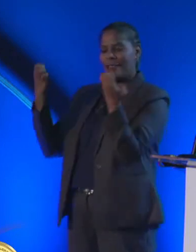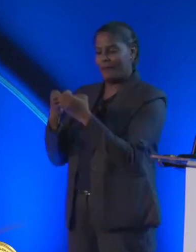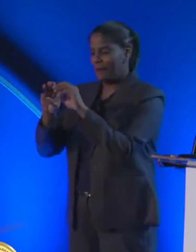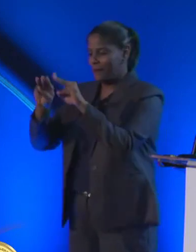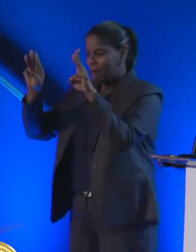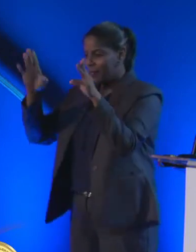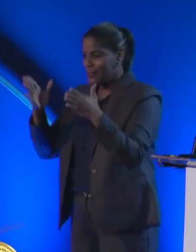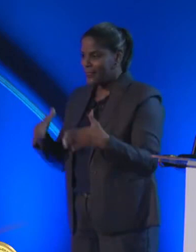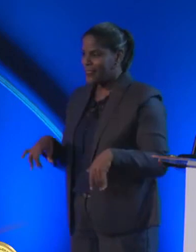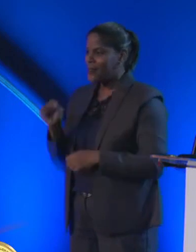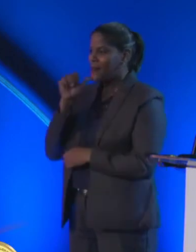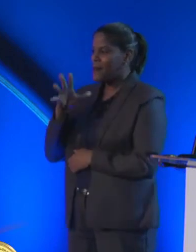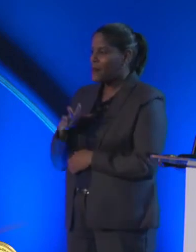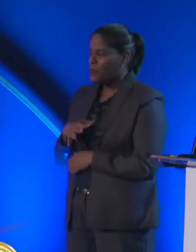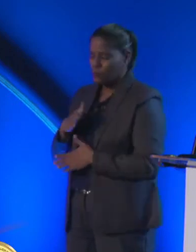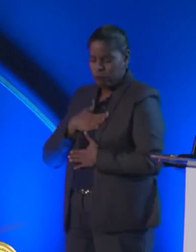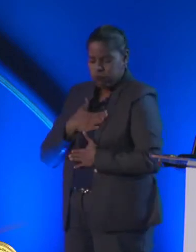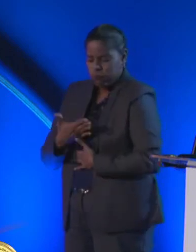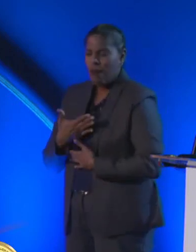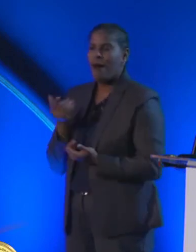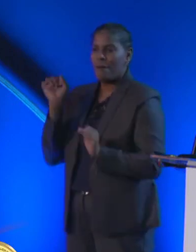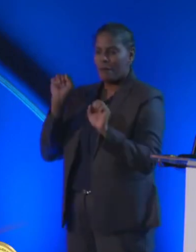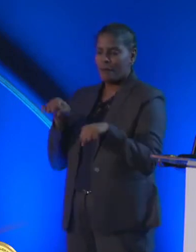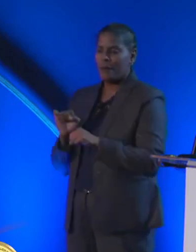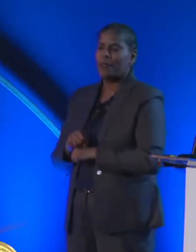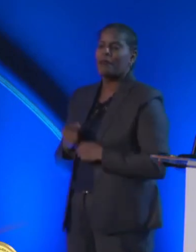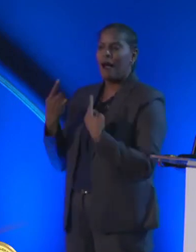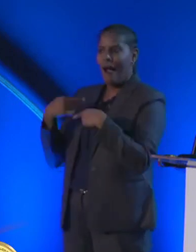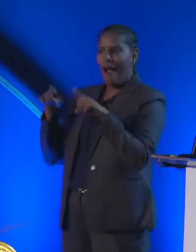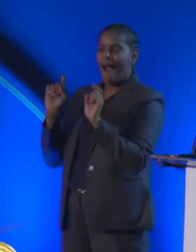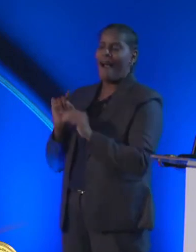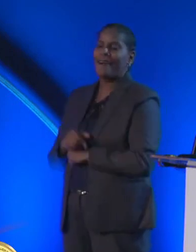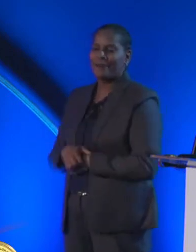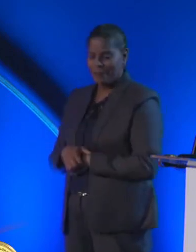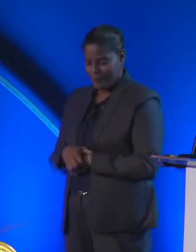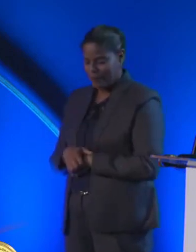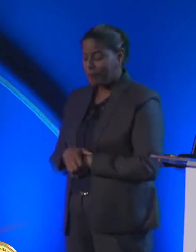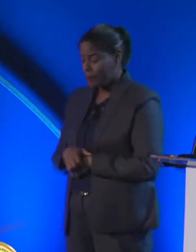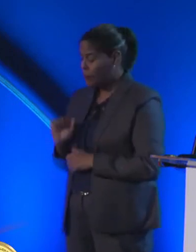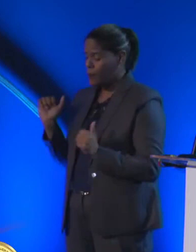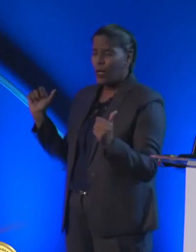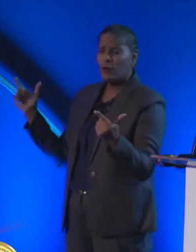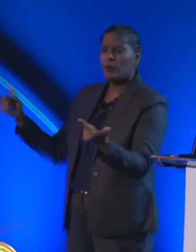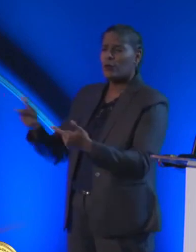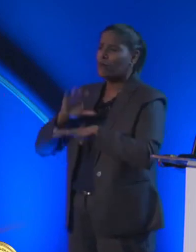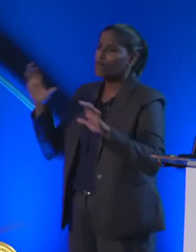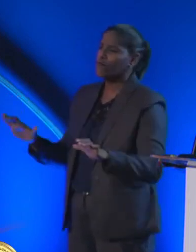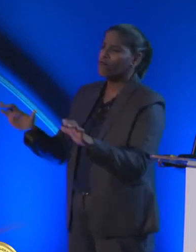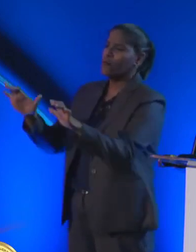mujer por su dedicación para hacer realidad este y todas las